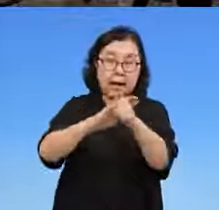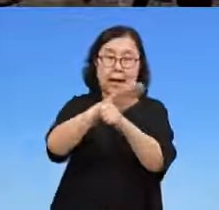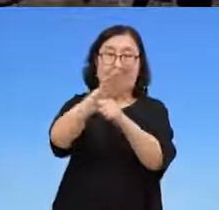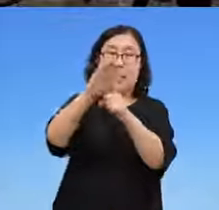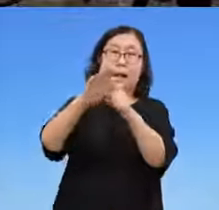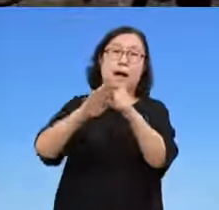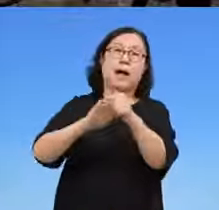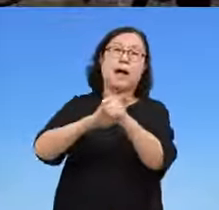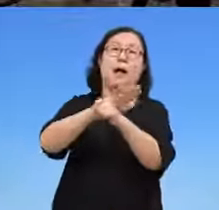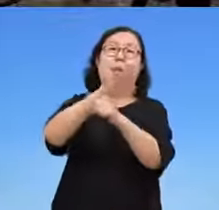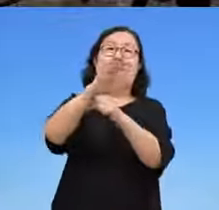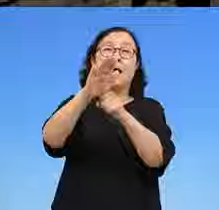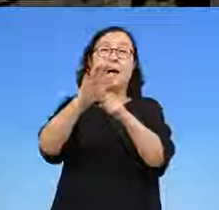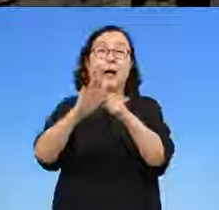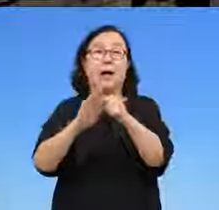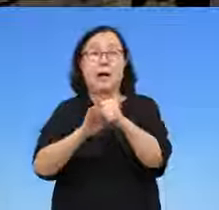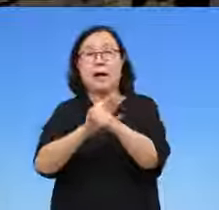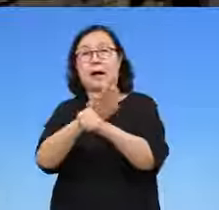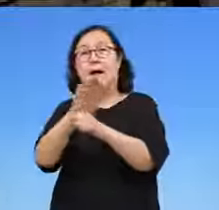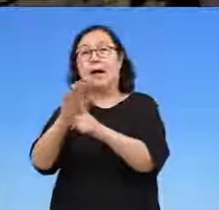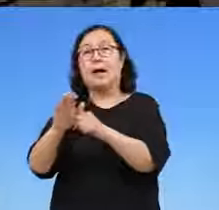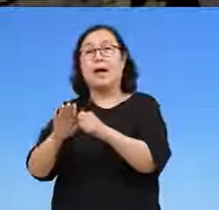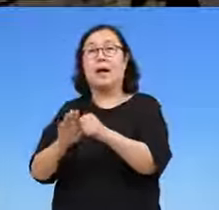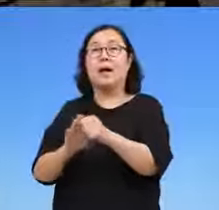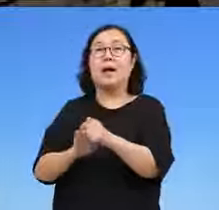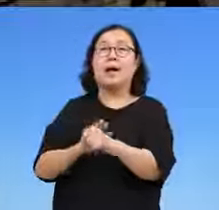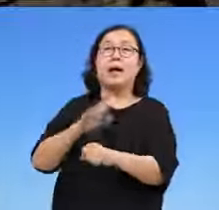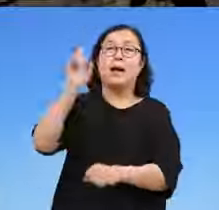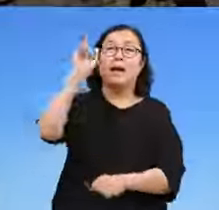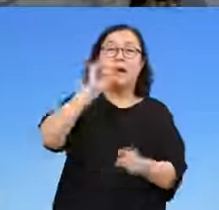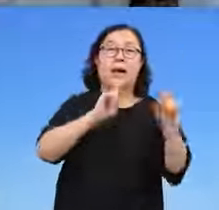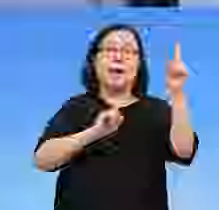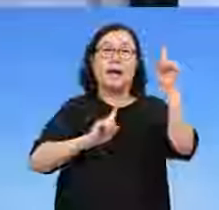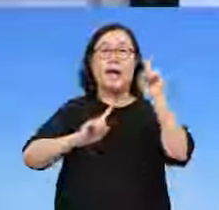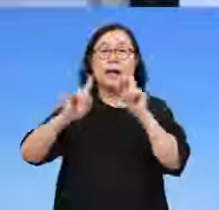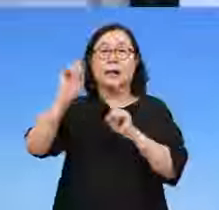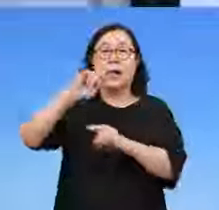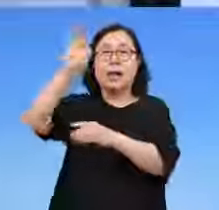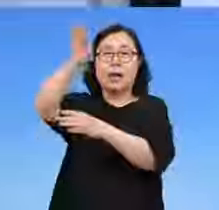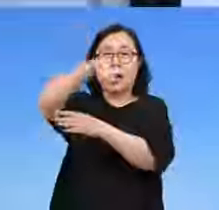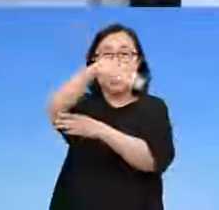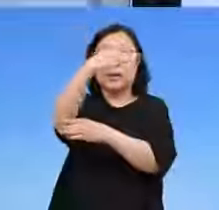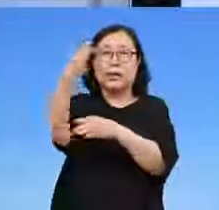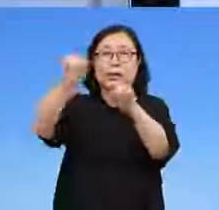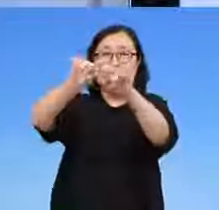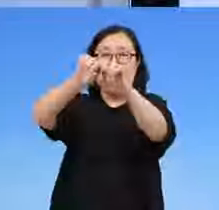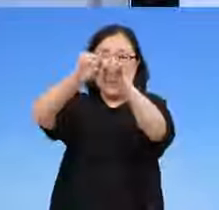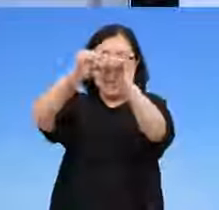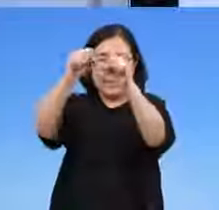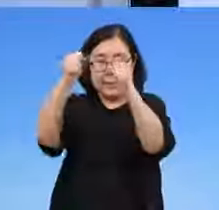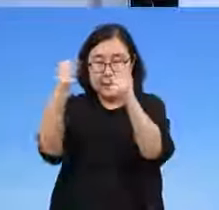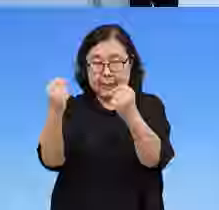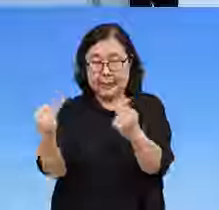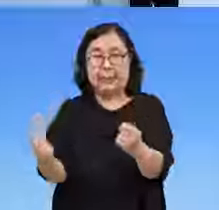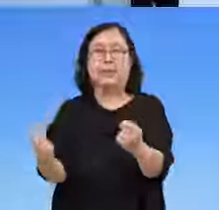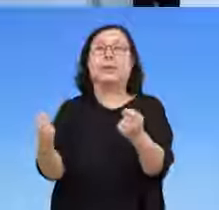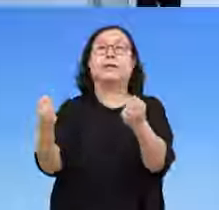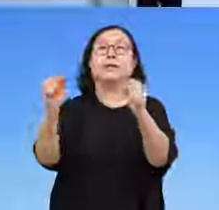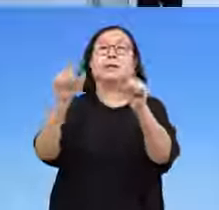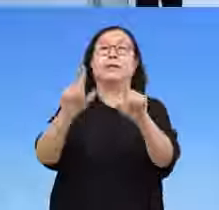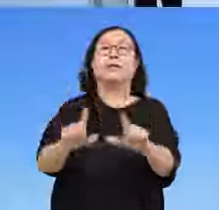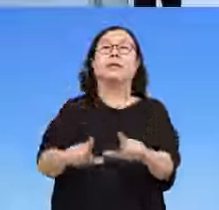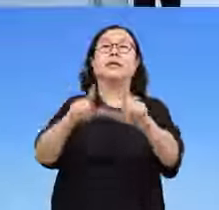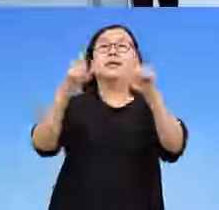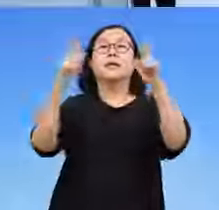성실하신 그 사랑. 여러분, 하나님의 사랑이 어떤 사랑입니까? 상한 갈대 꺾지